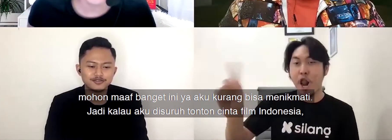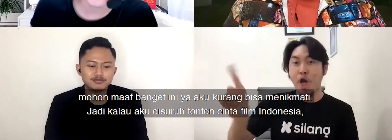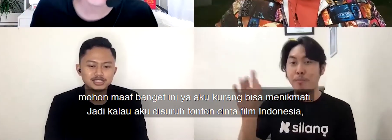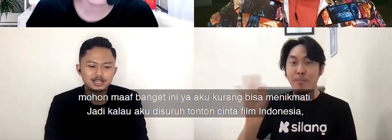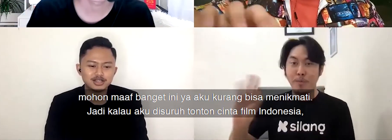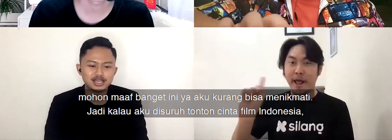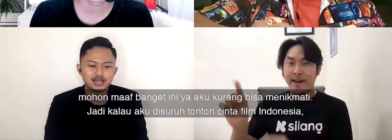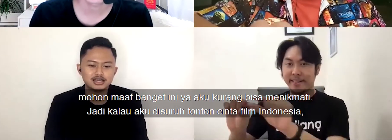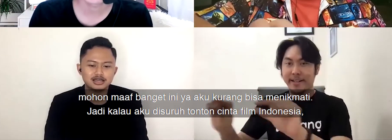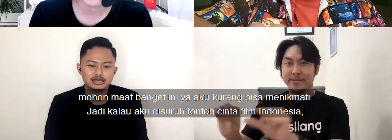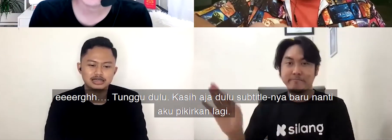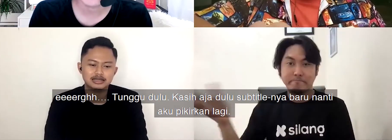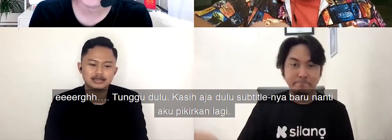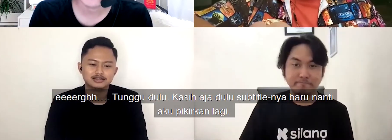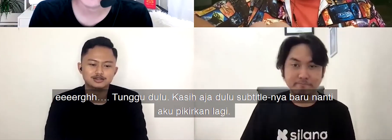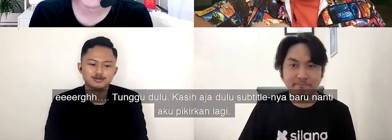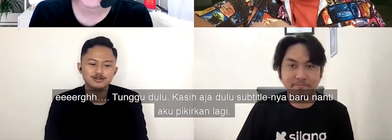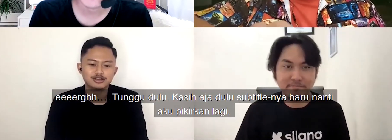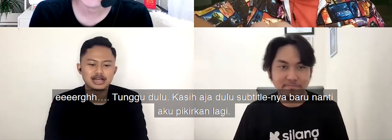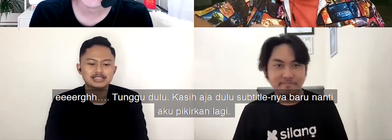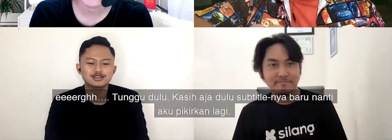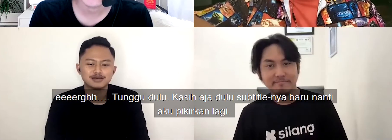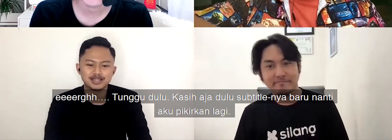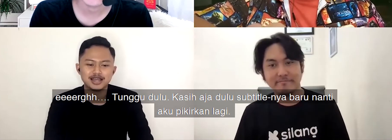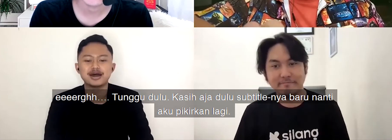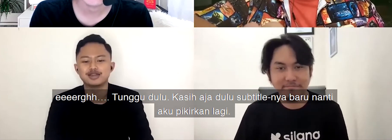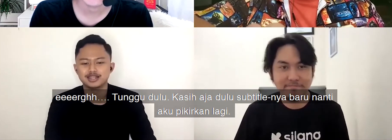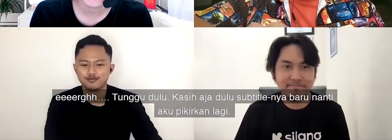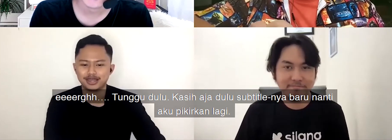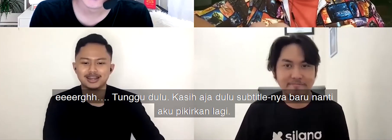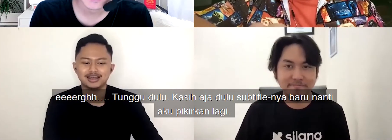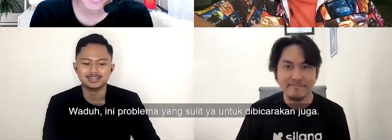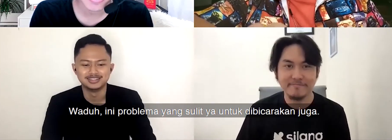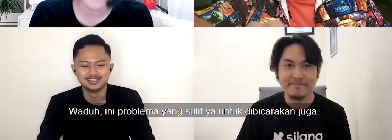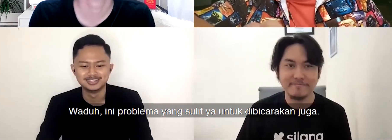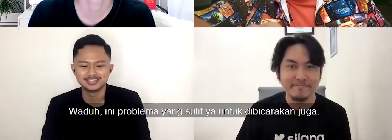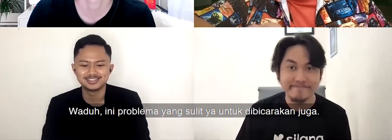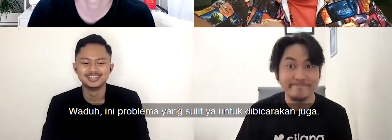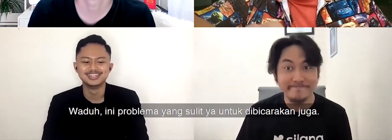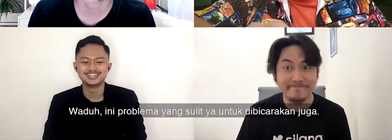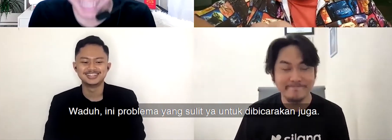film Cinta Indonesia telah baru-baru